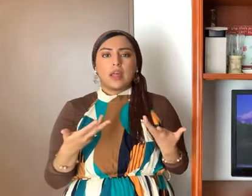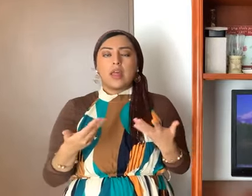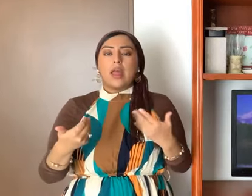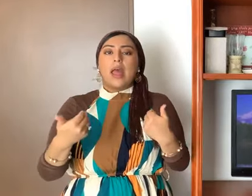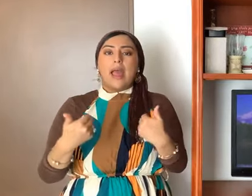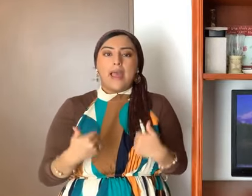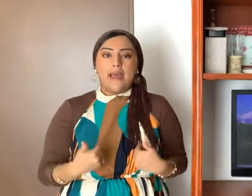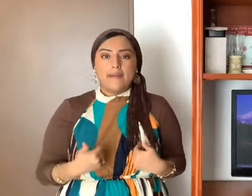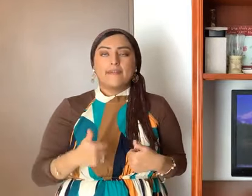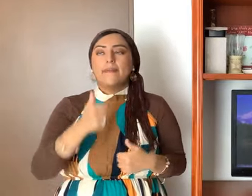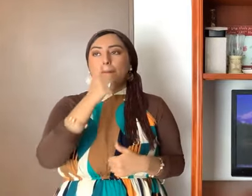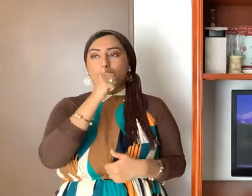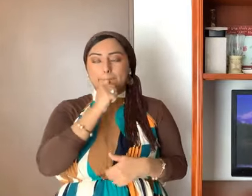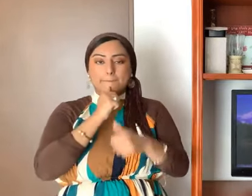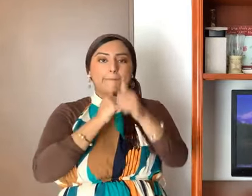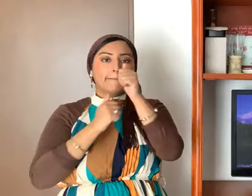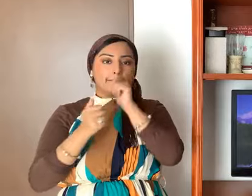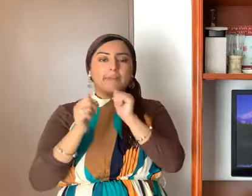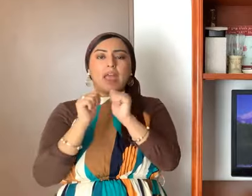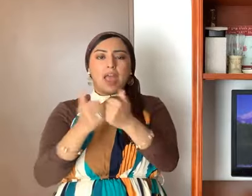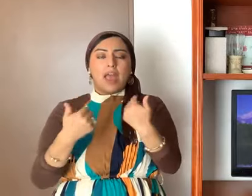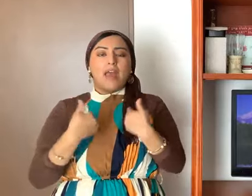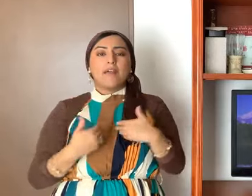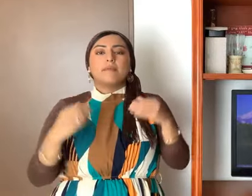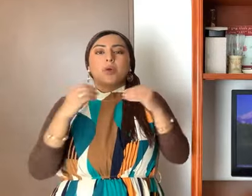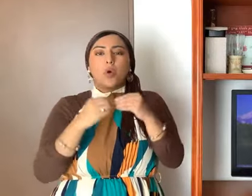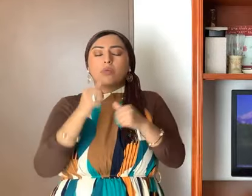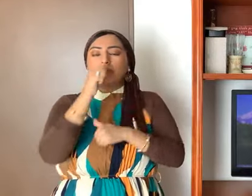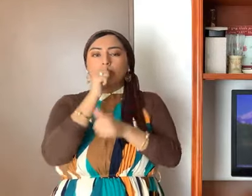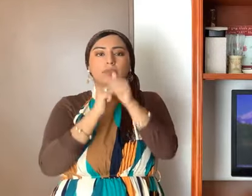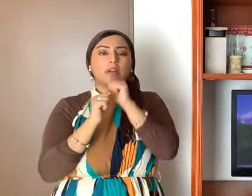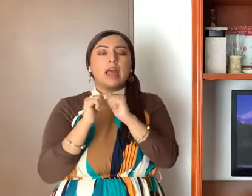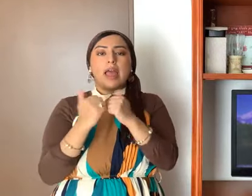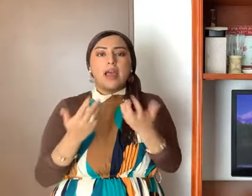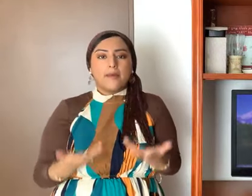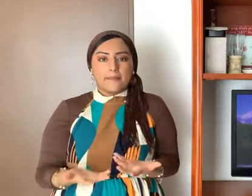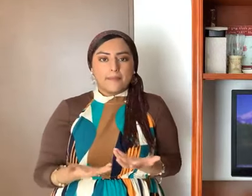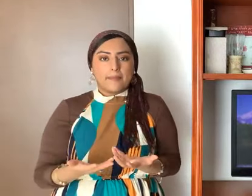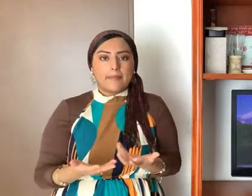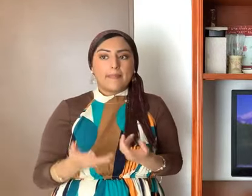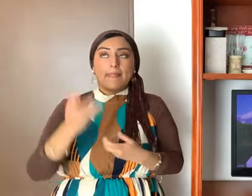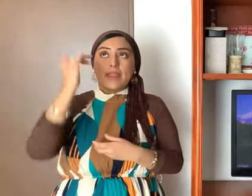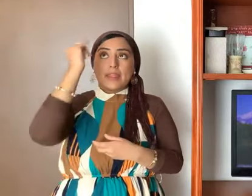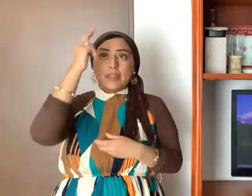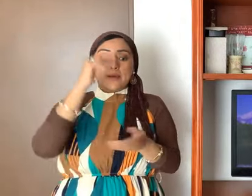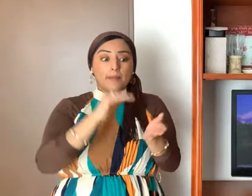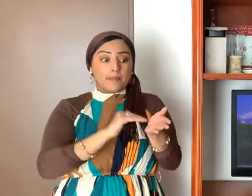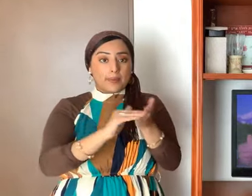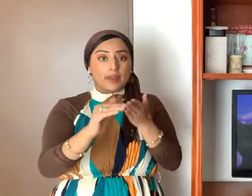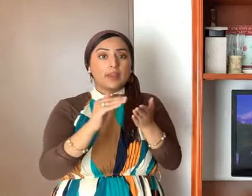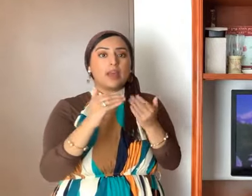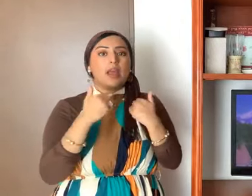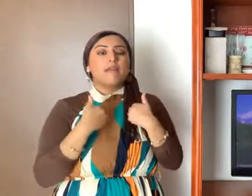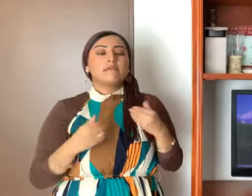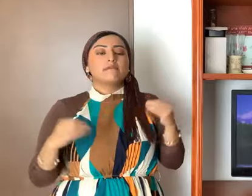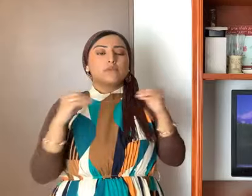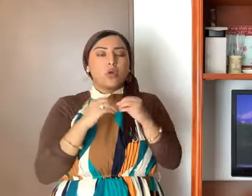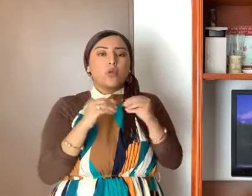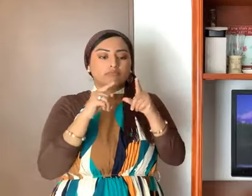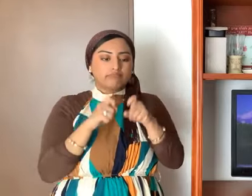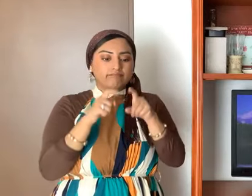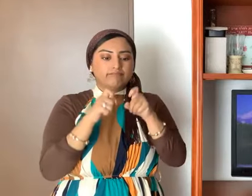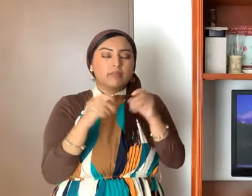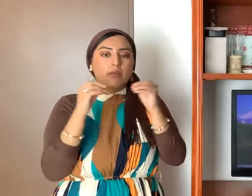Tener paciencia. ¿Y cómo vas a tener más paciencia, hermano, hermana? El Eterno permite que pasemos más situaciones